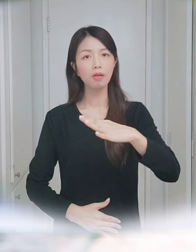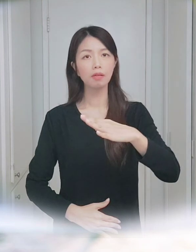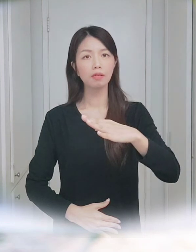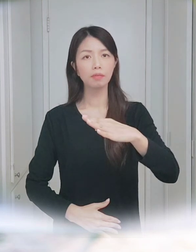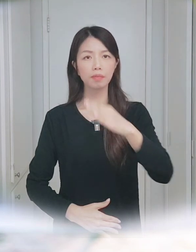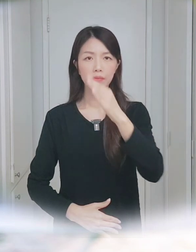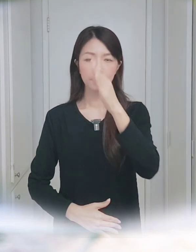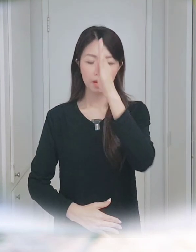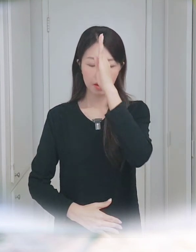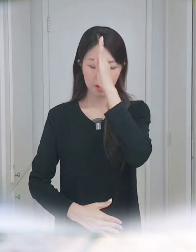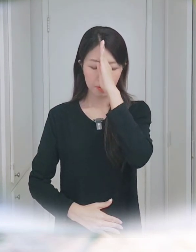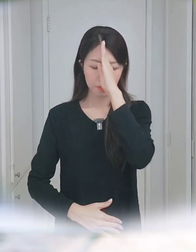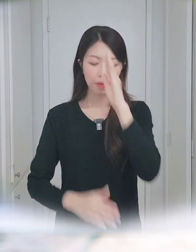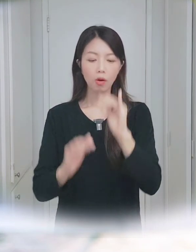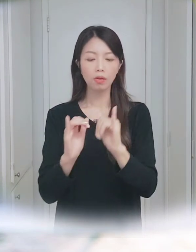빛이시며